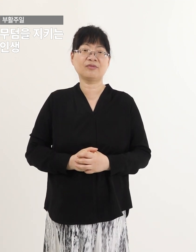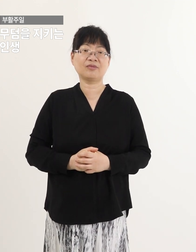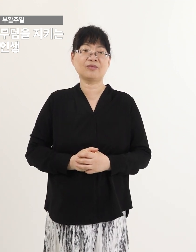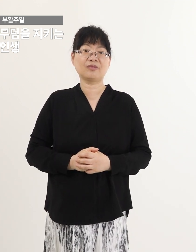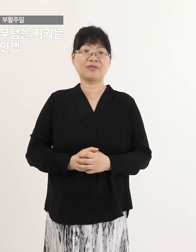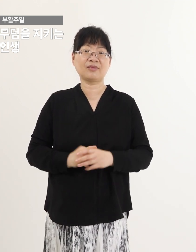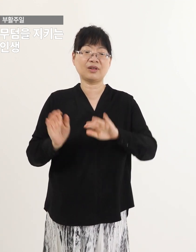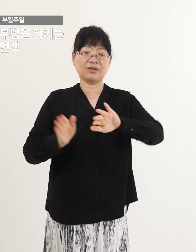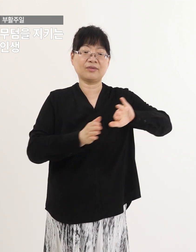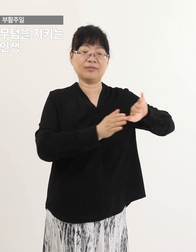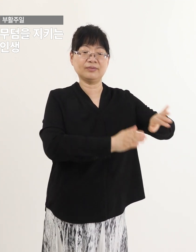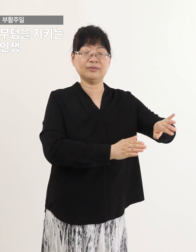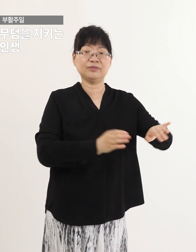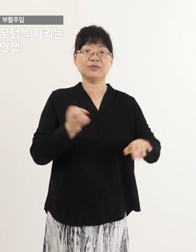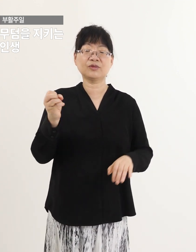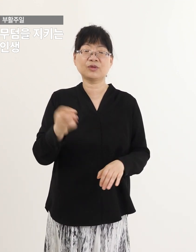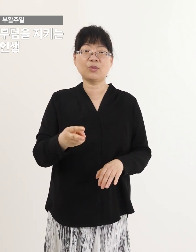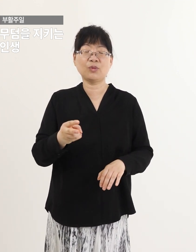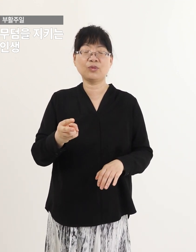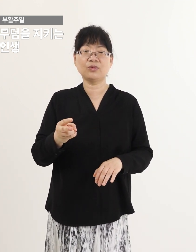한 그룹을 좀 볼까요?